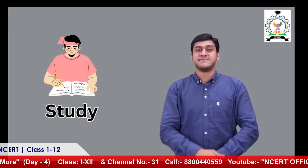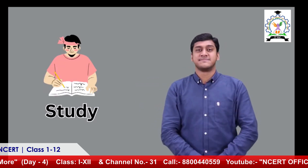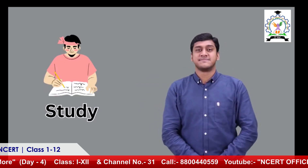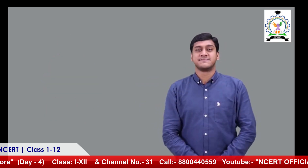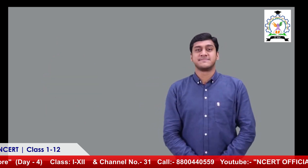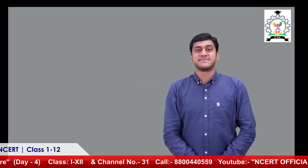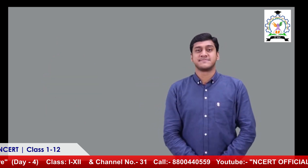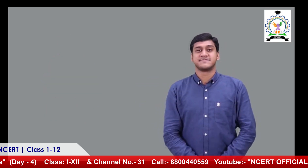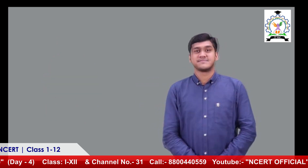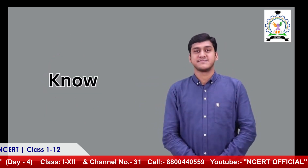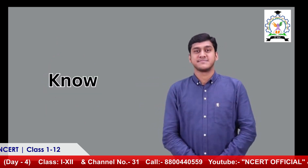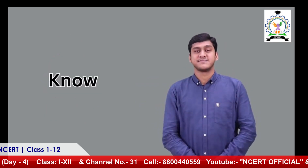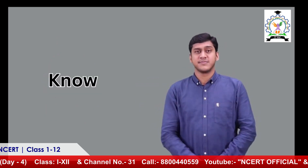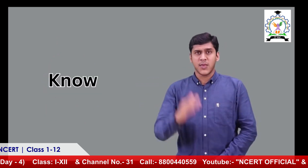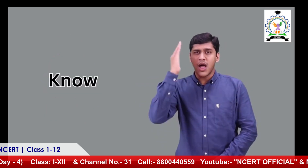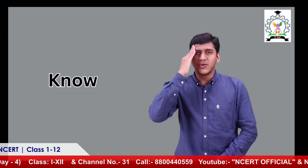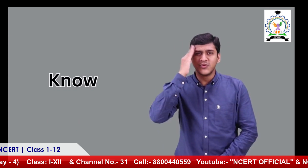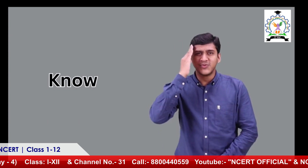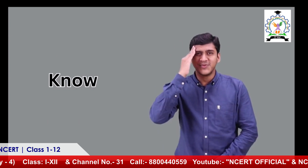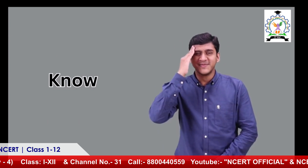पढ़ाई करना,